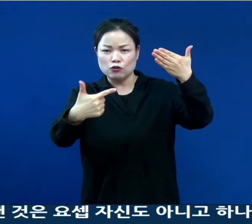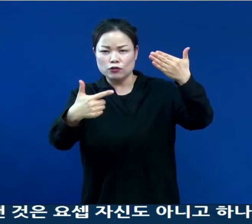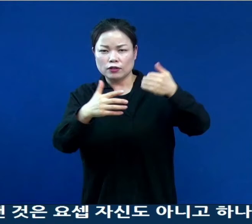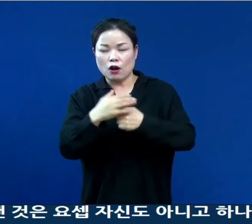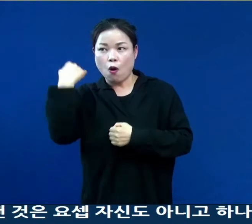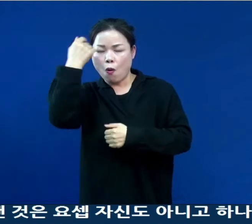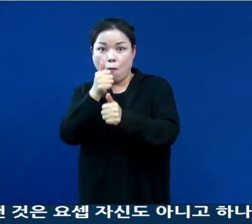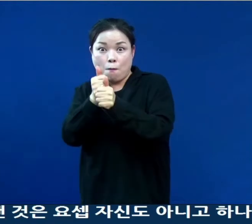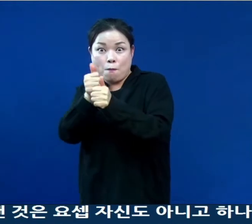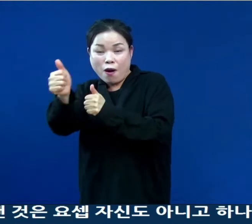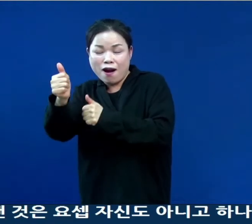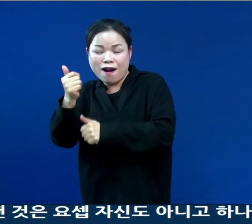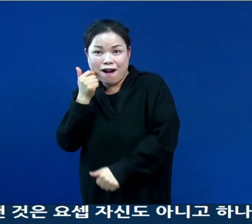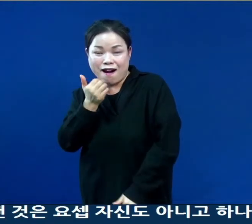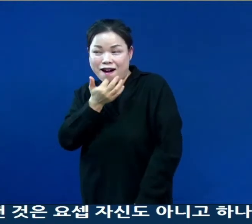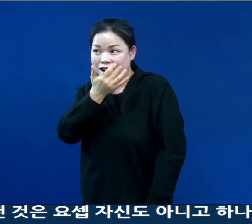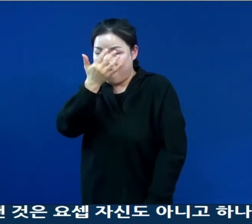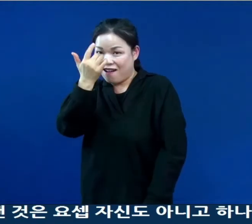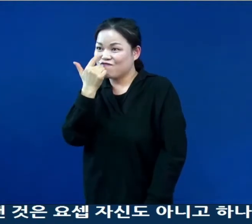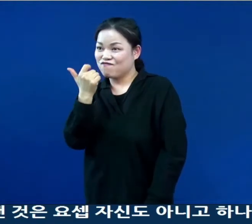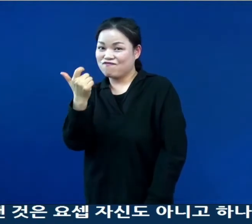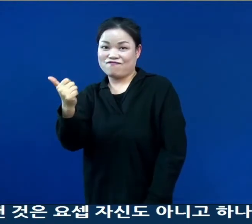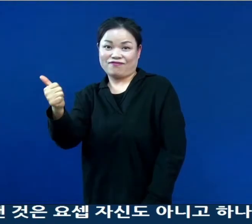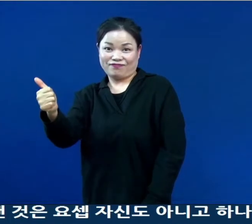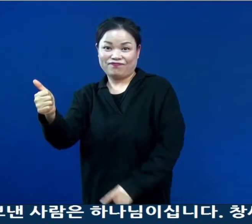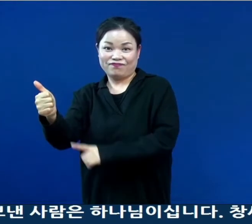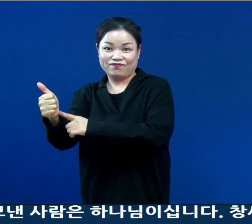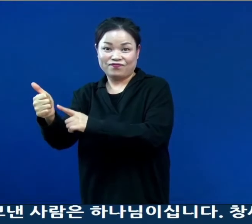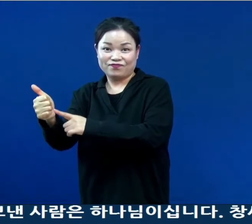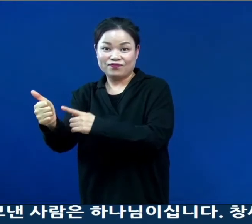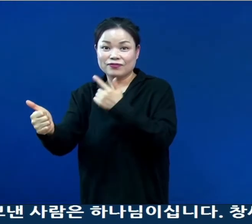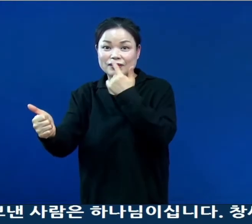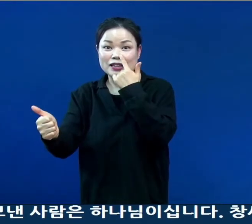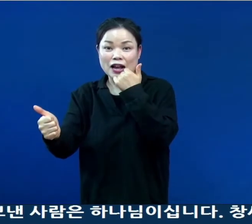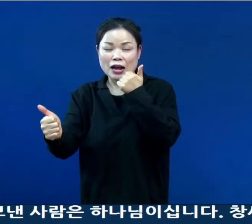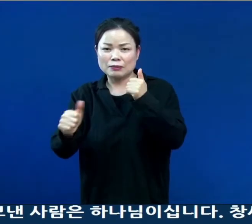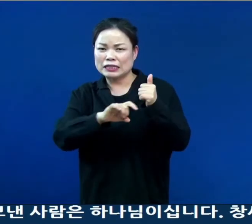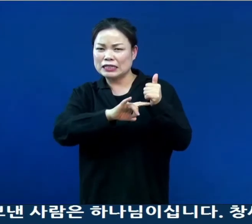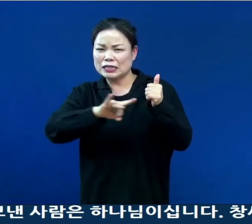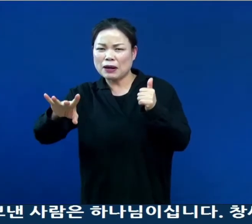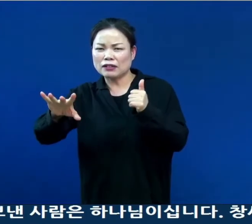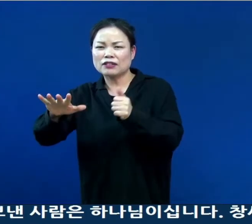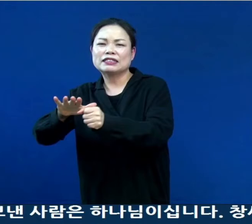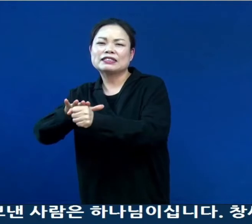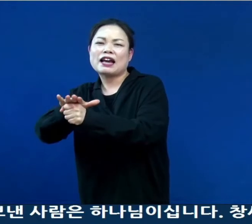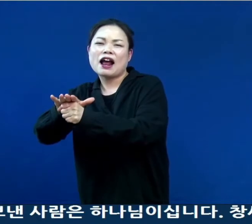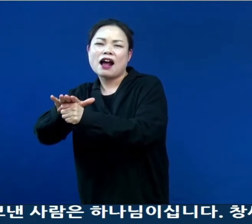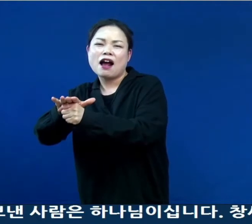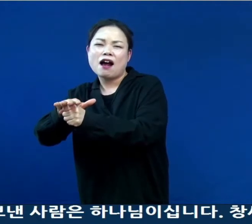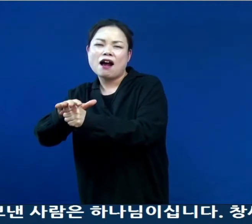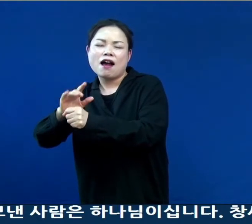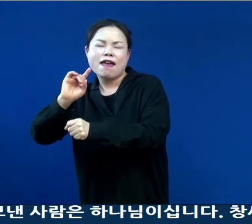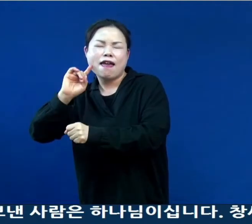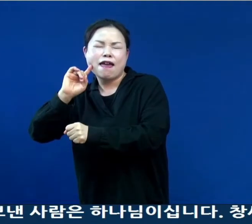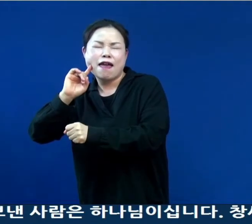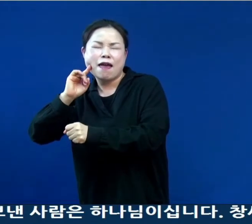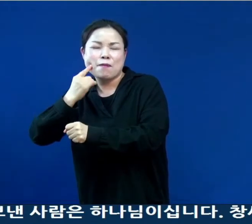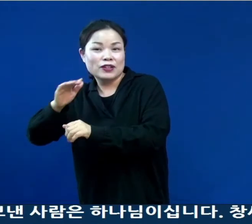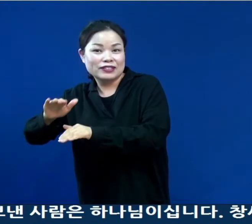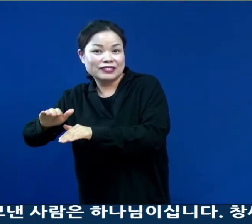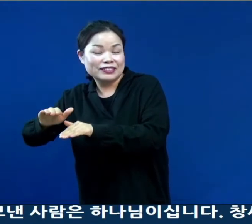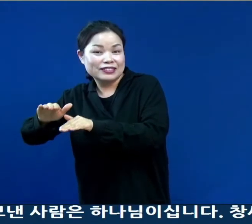용모가 빼어나고 아름다웠더라고 했습니다. 아버지의 일방적인 사랑을 받으면서 정말 곱게 자란